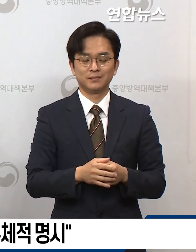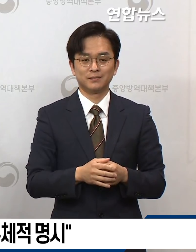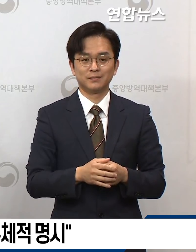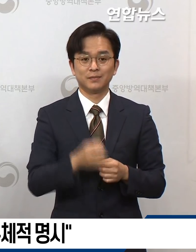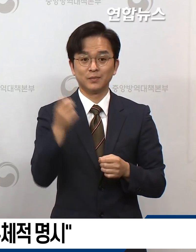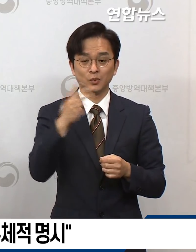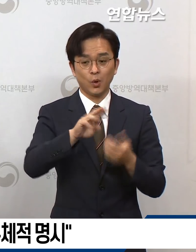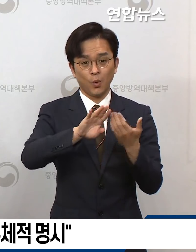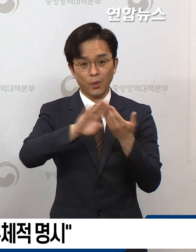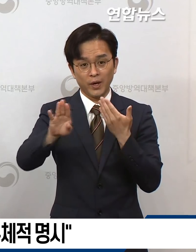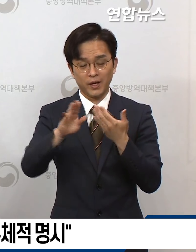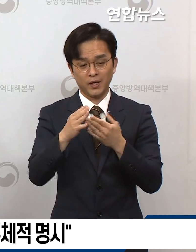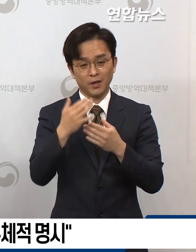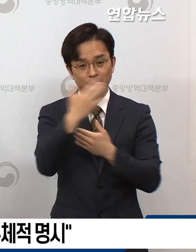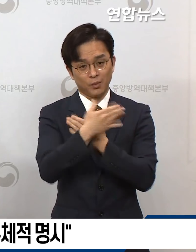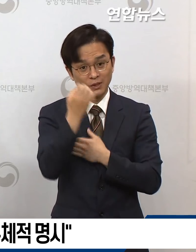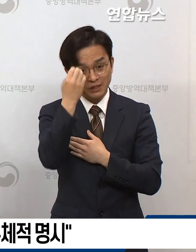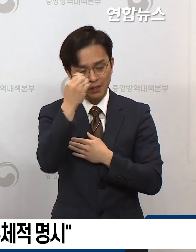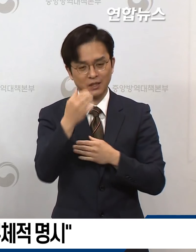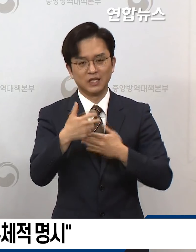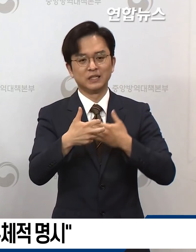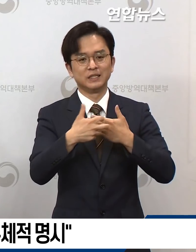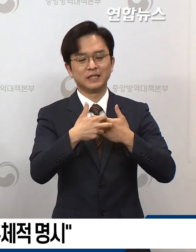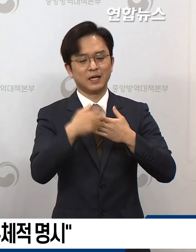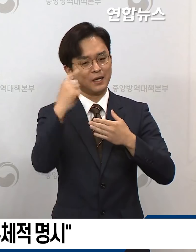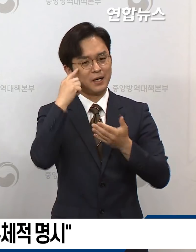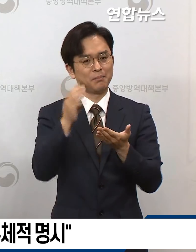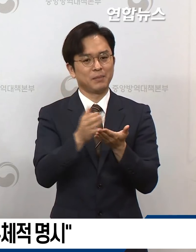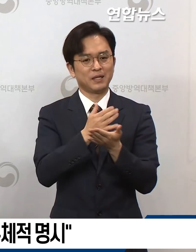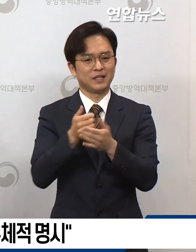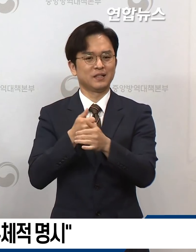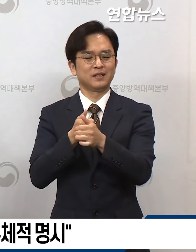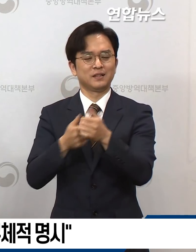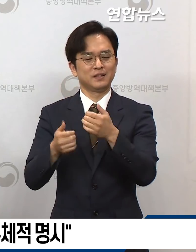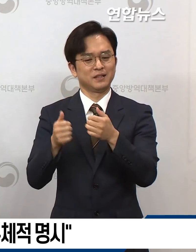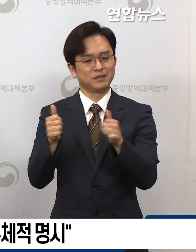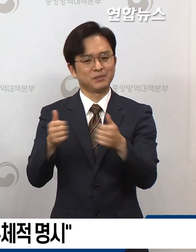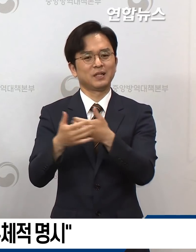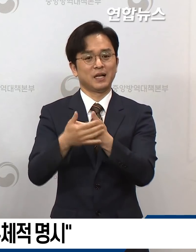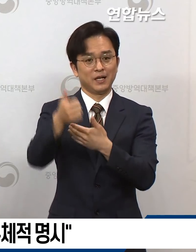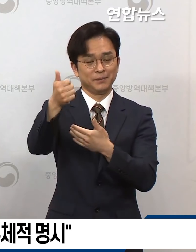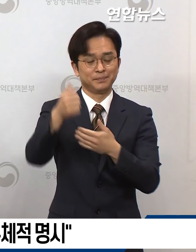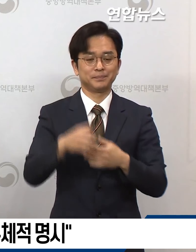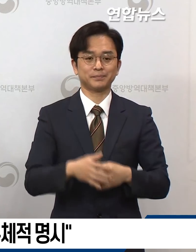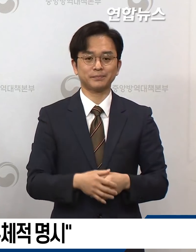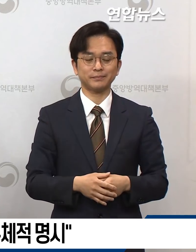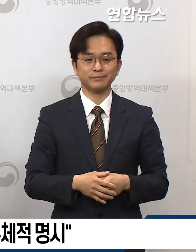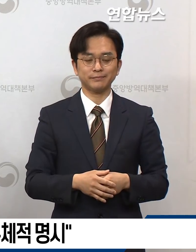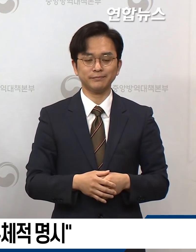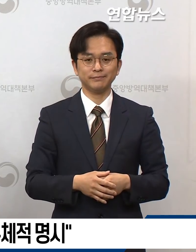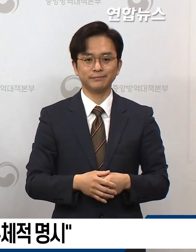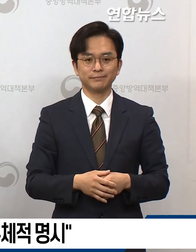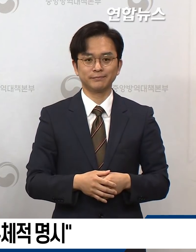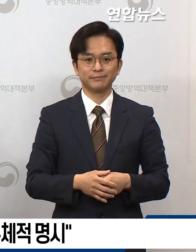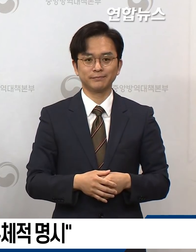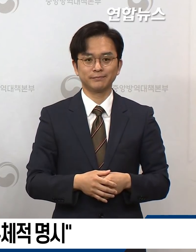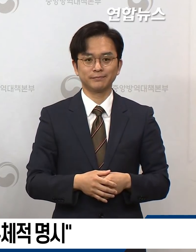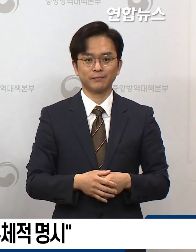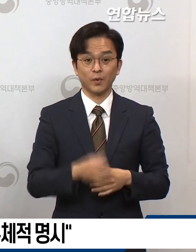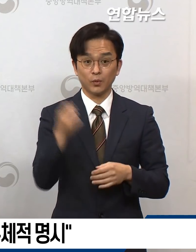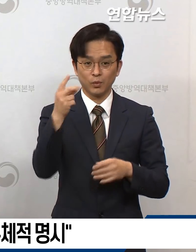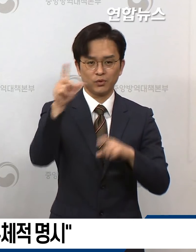의사가 판단하도록 하였습니다. 그간에 알려진 그런 임상적인 정보들을 바탕으로